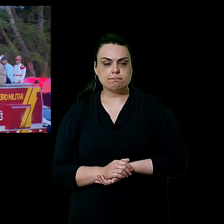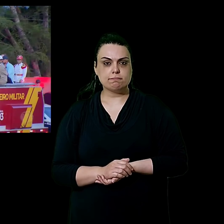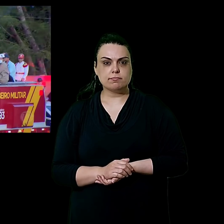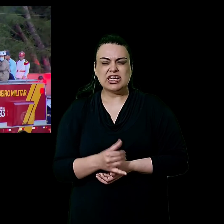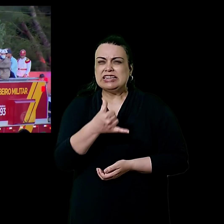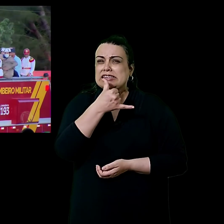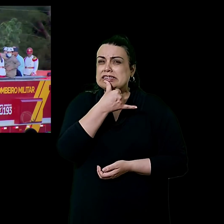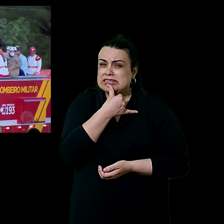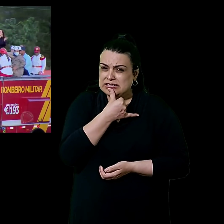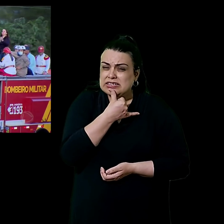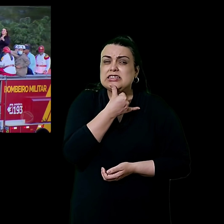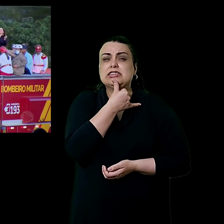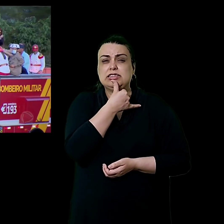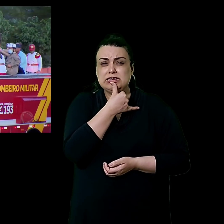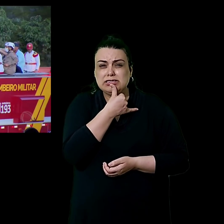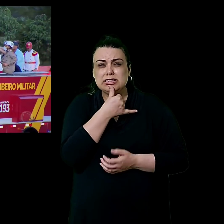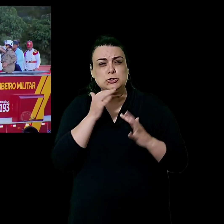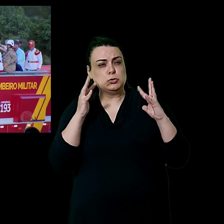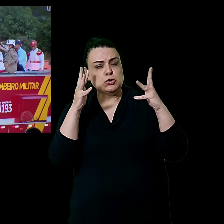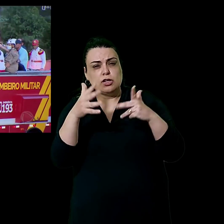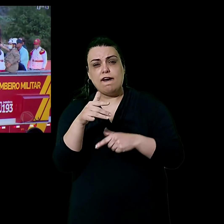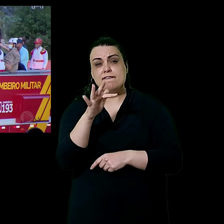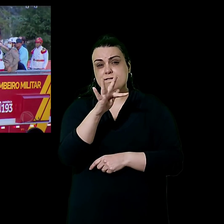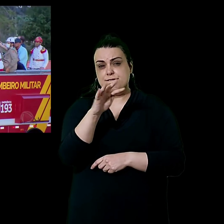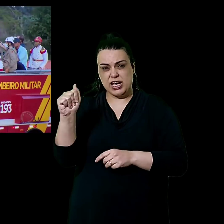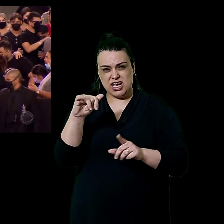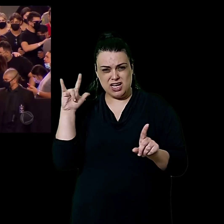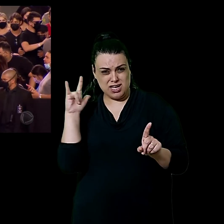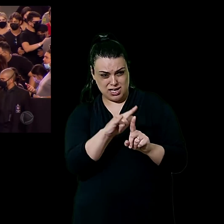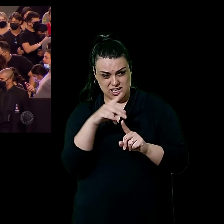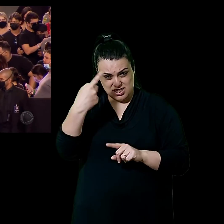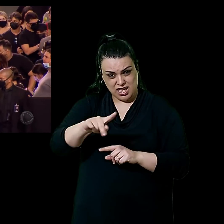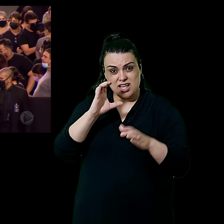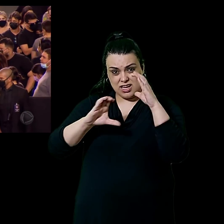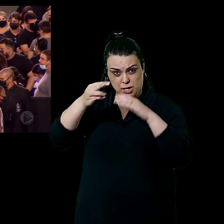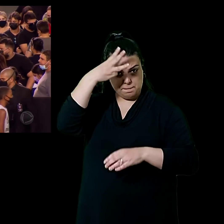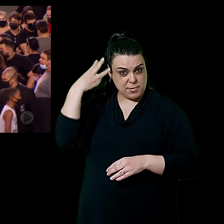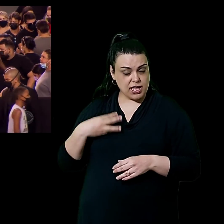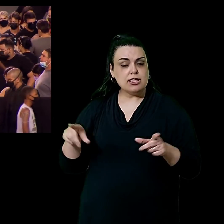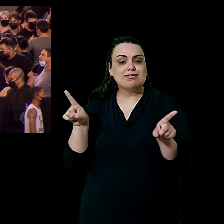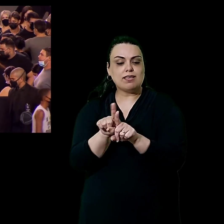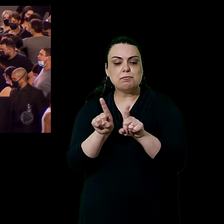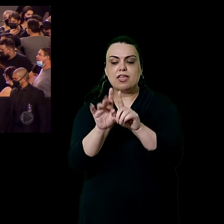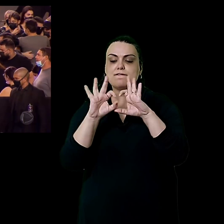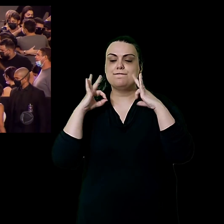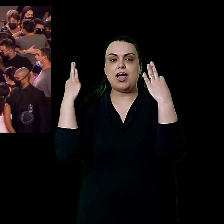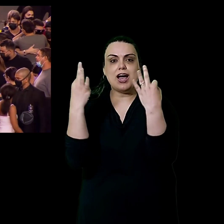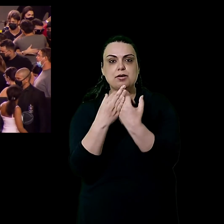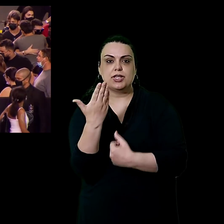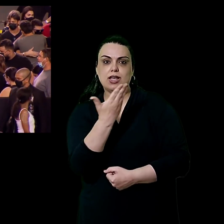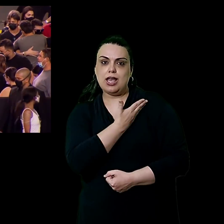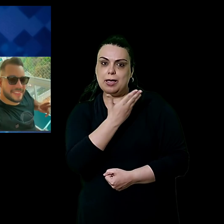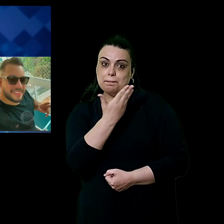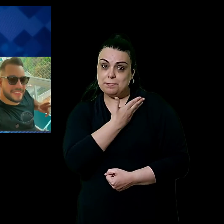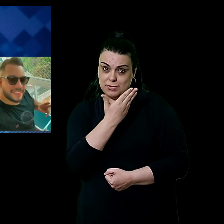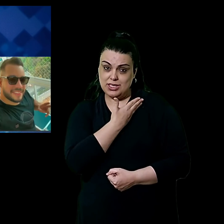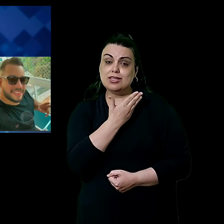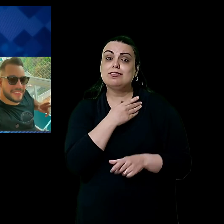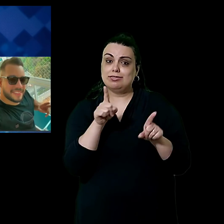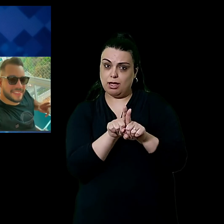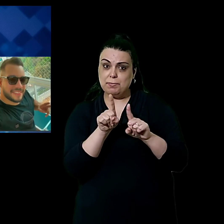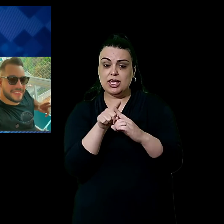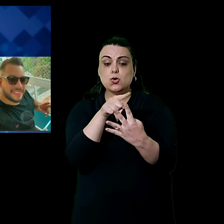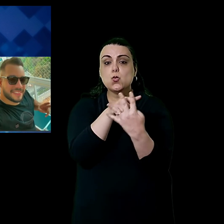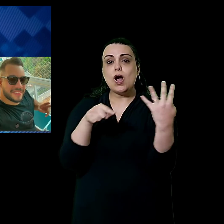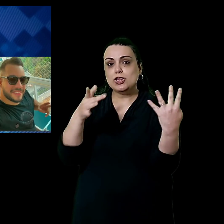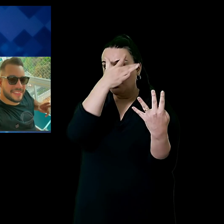A tristeza que se abate sobre os fãs de Marília Mendonça atinge também familiares e amigos das outras